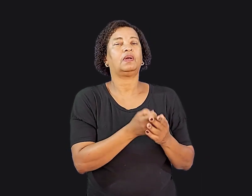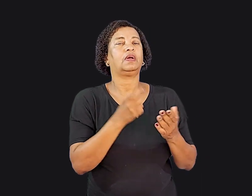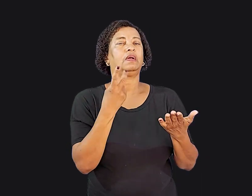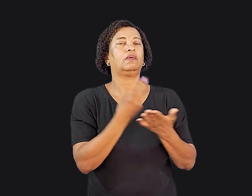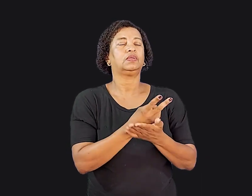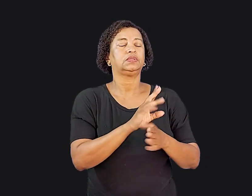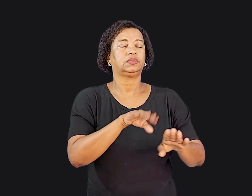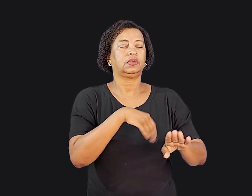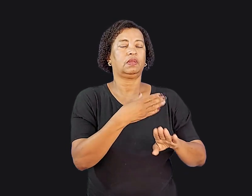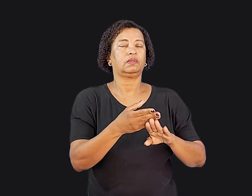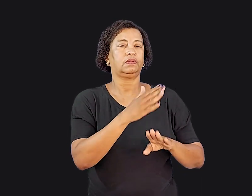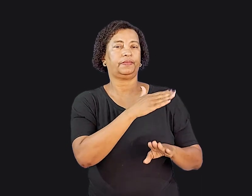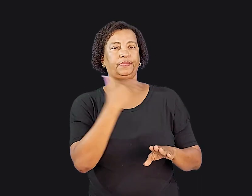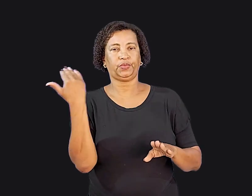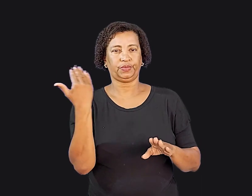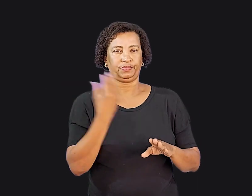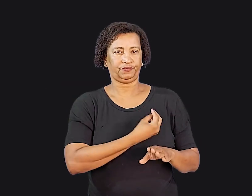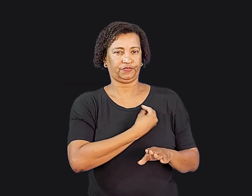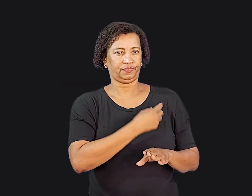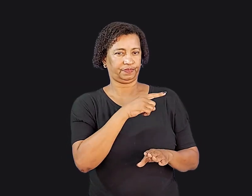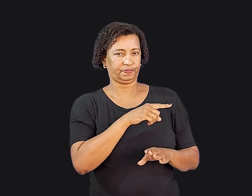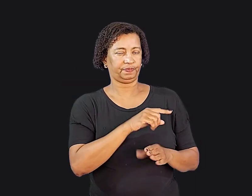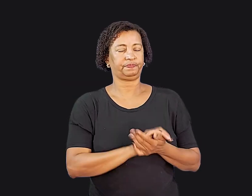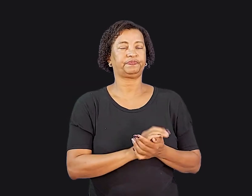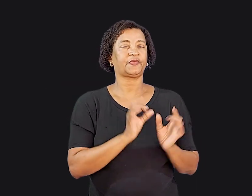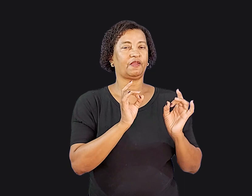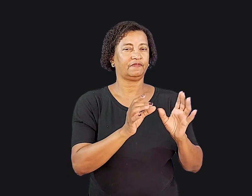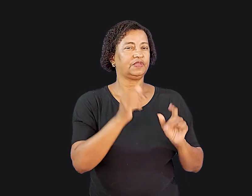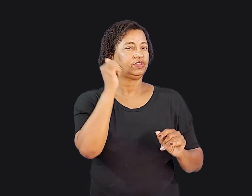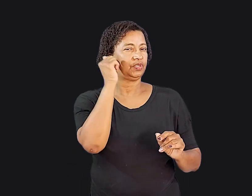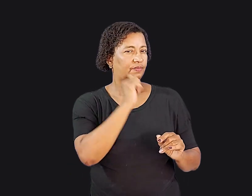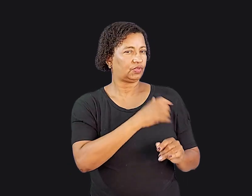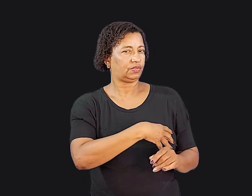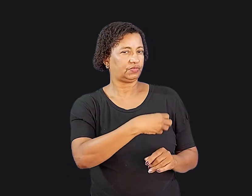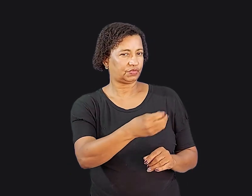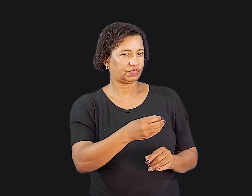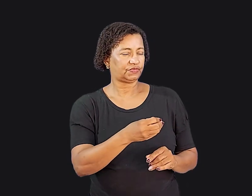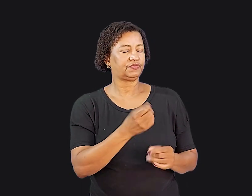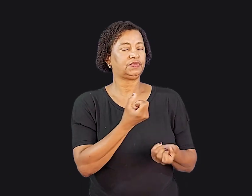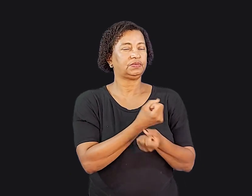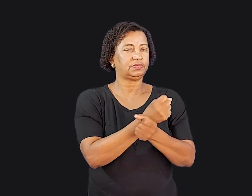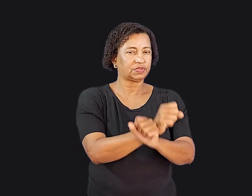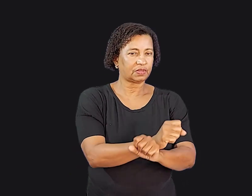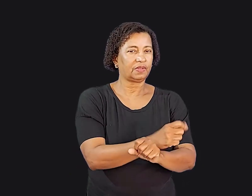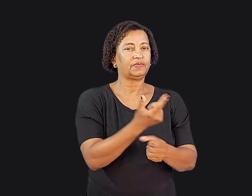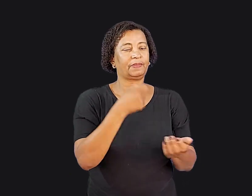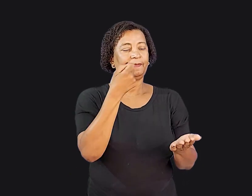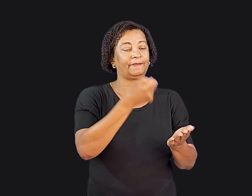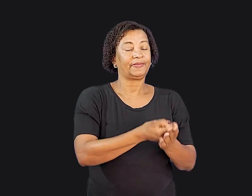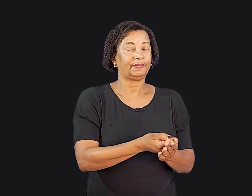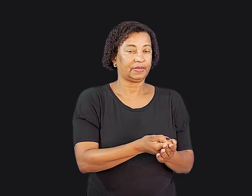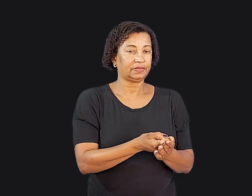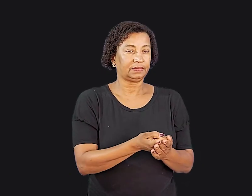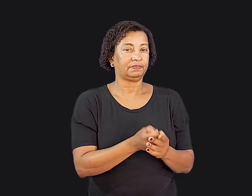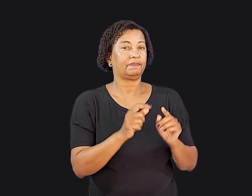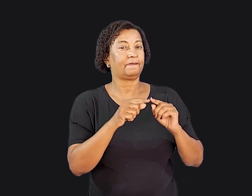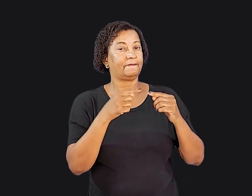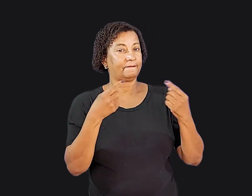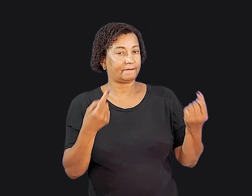acabava apodrecendo lá. Eles vendiam a mulher e os filhos como escravos para saldar a dívida. Nessa parábola